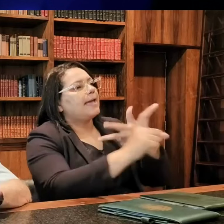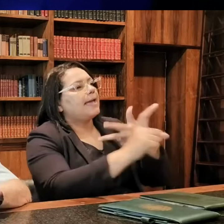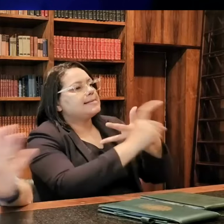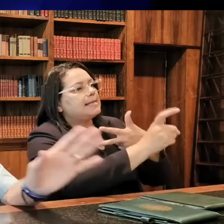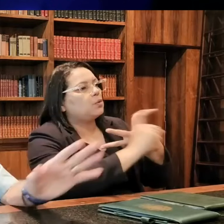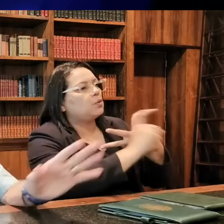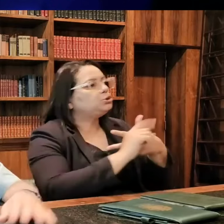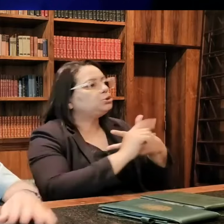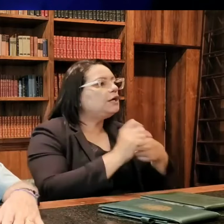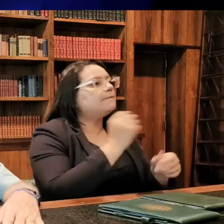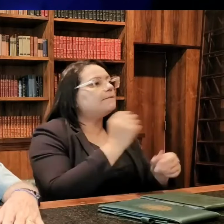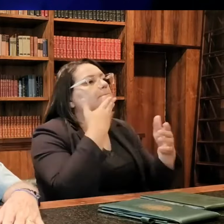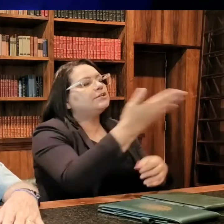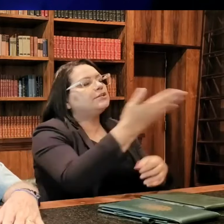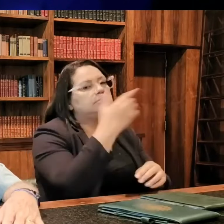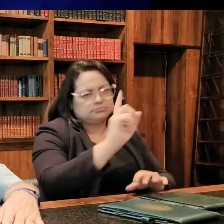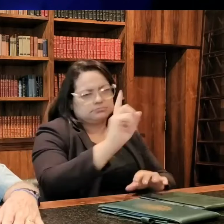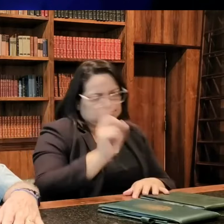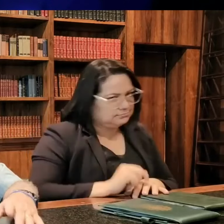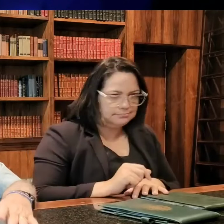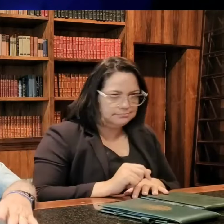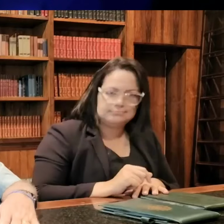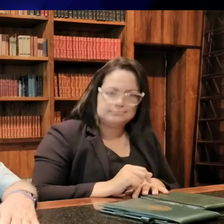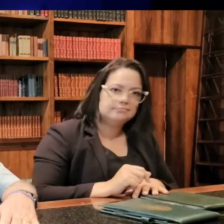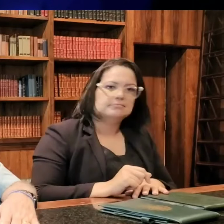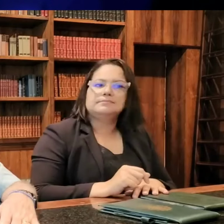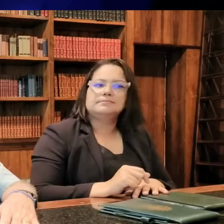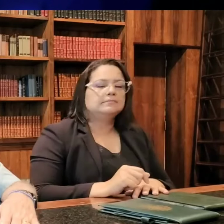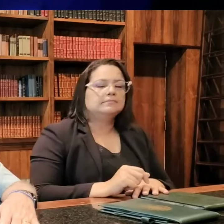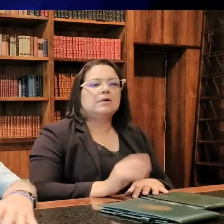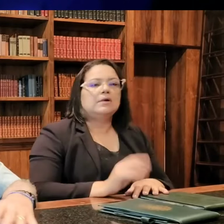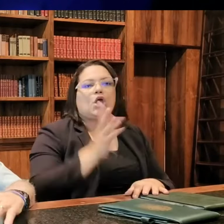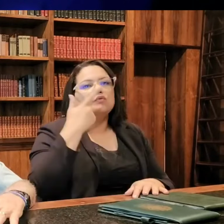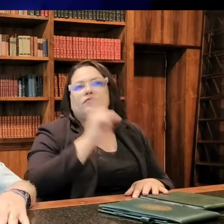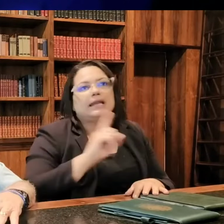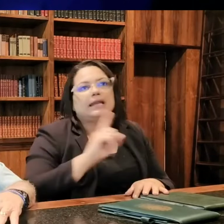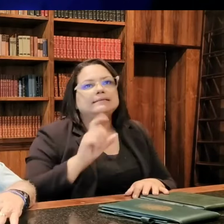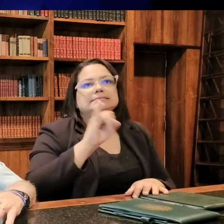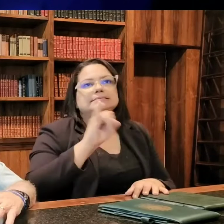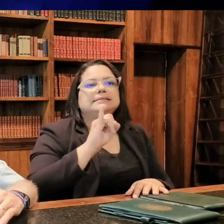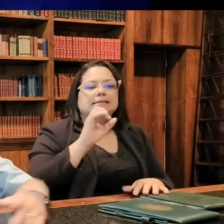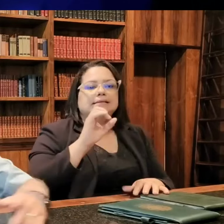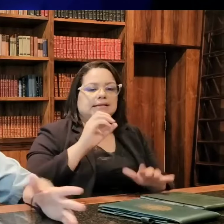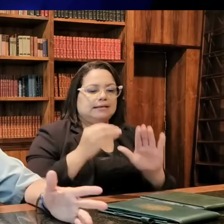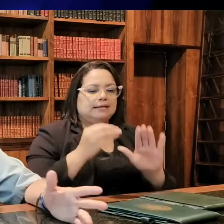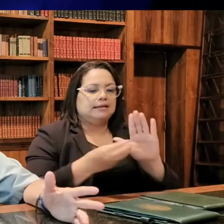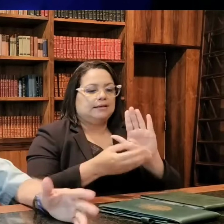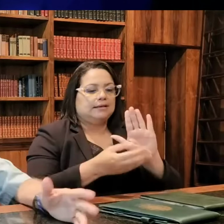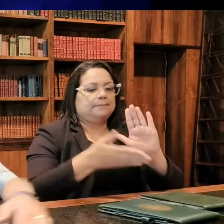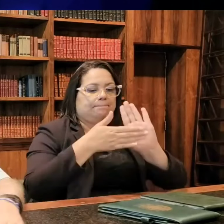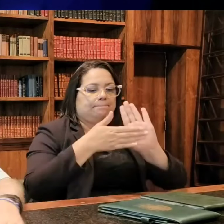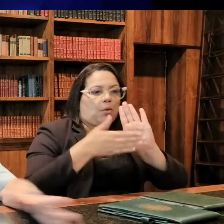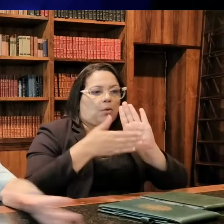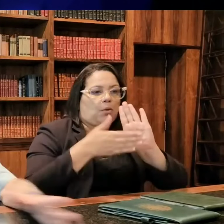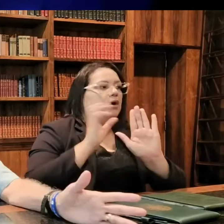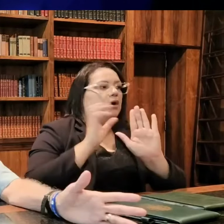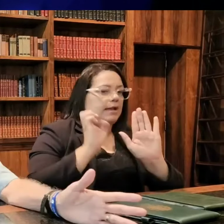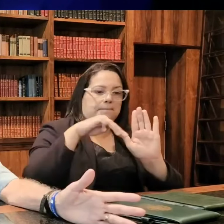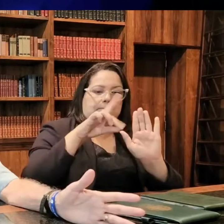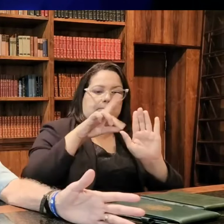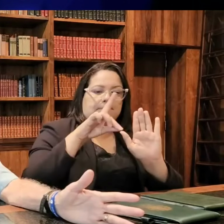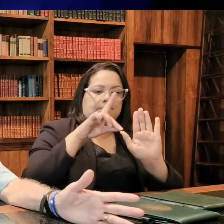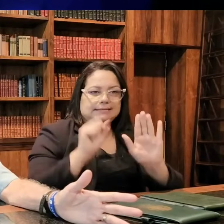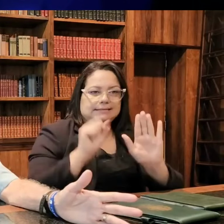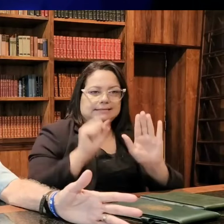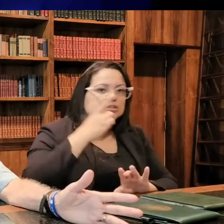se foi bom ou não. As emendas individuais de deputados estão na casa. E são impositivas, 30 Bom. milhões por